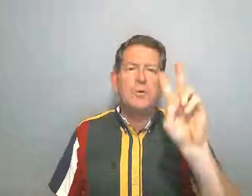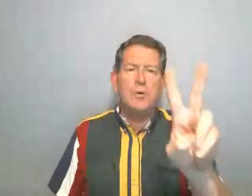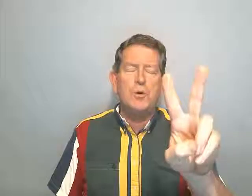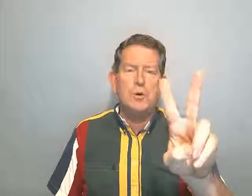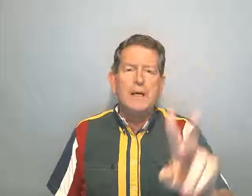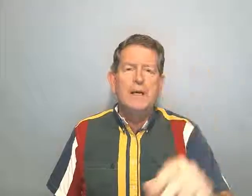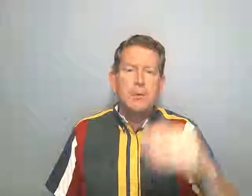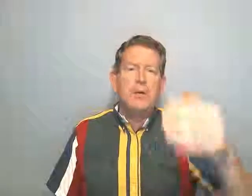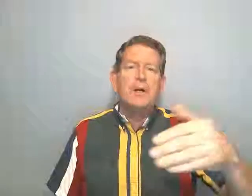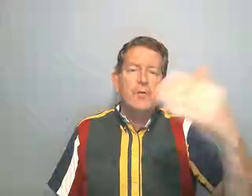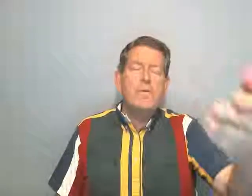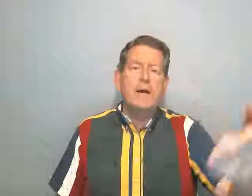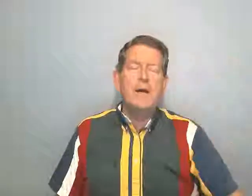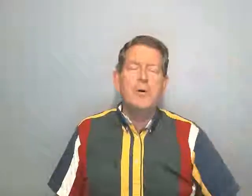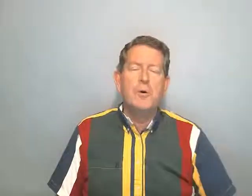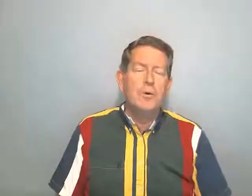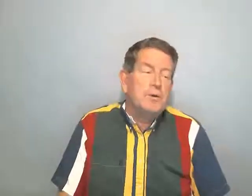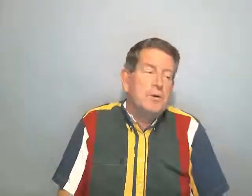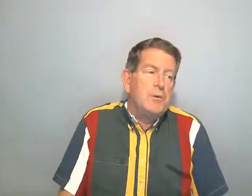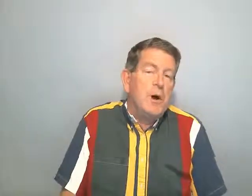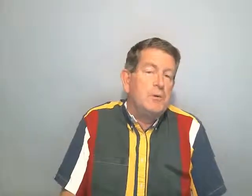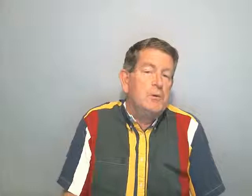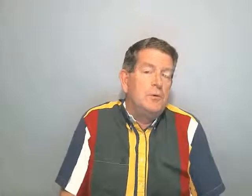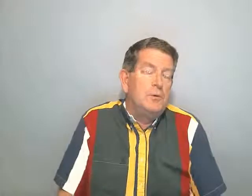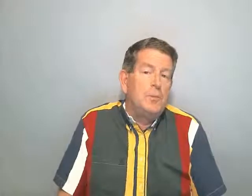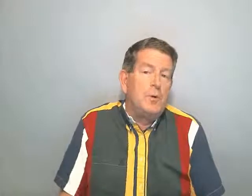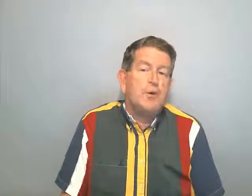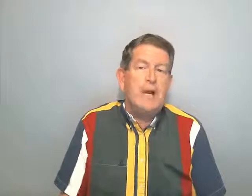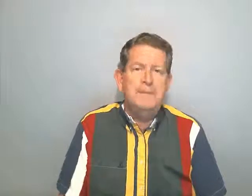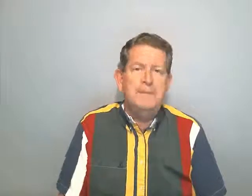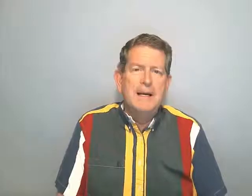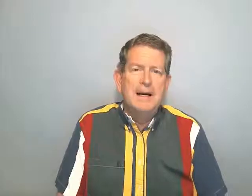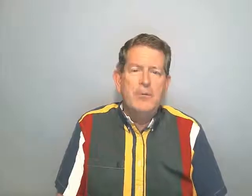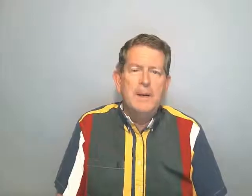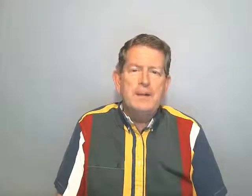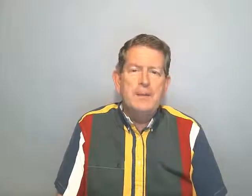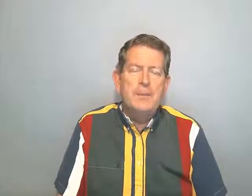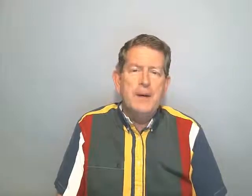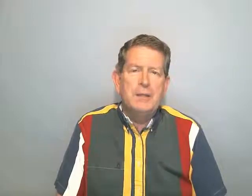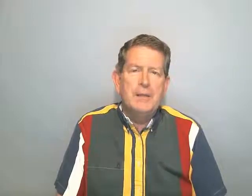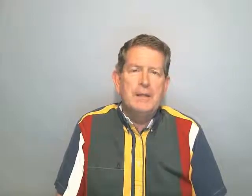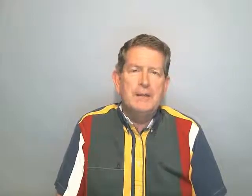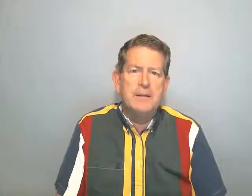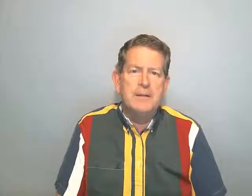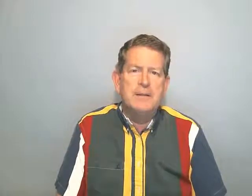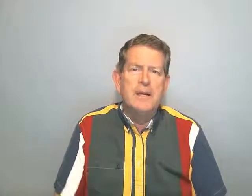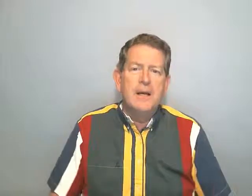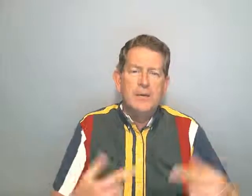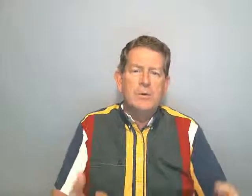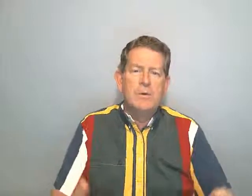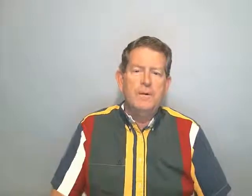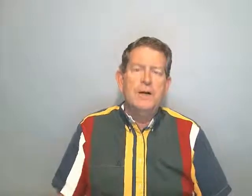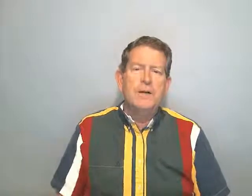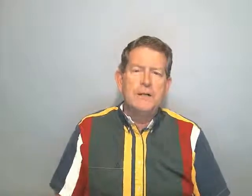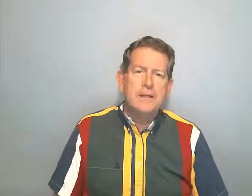2.22. Donc, je vous verrai au cours sûrement d'une leçon prochaine. À vous maintenant de passer aux exercices qui suivent cette